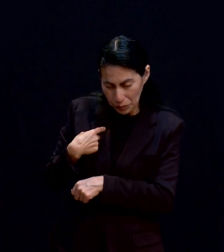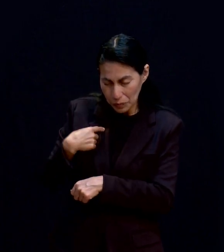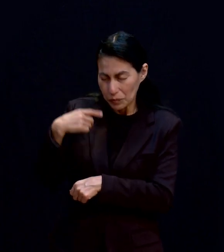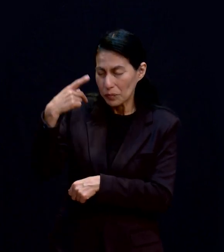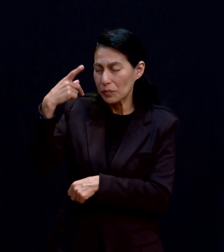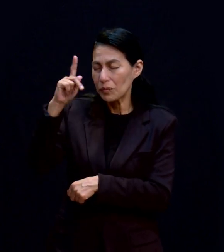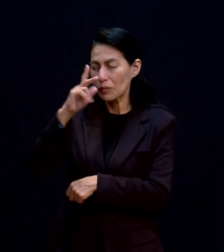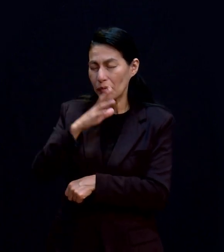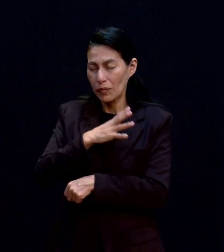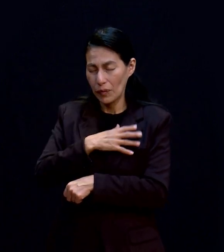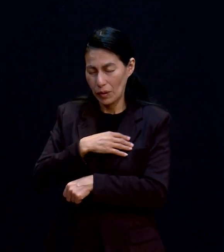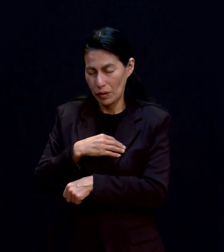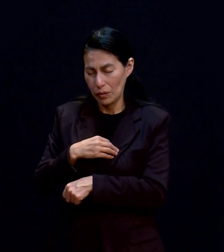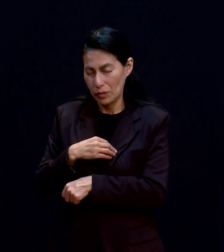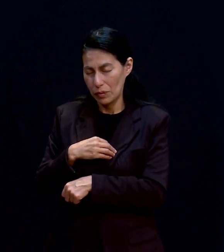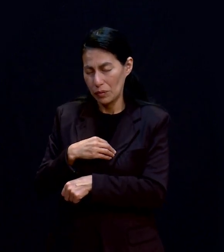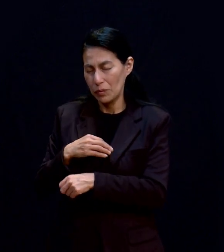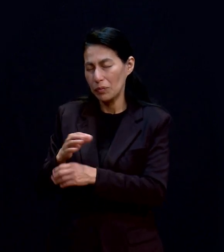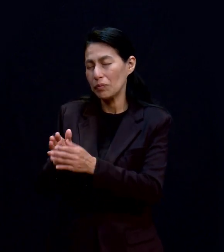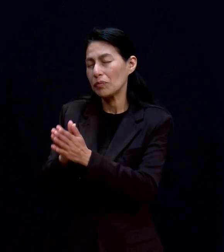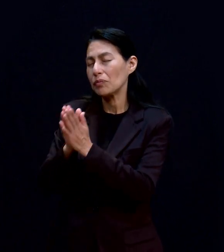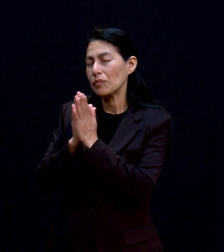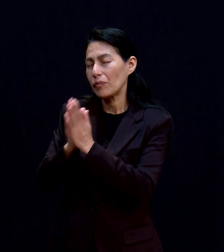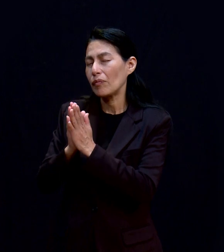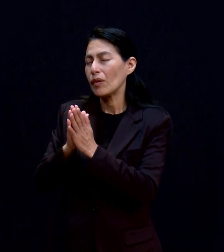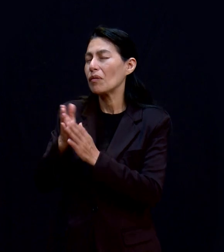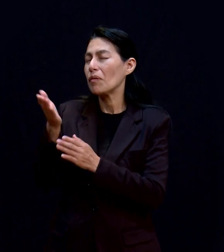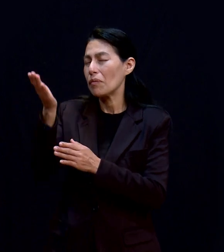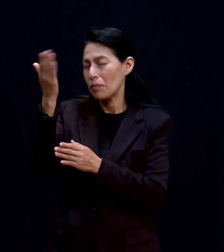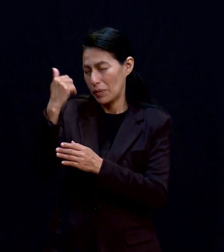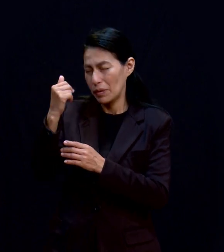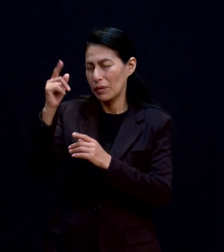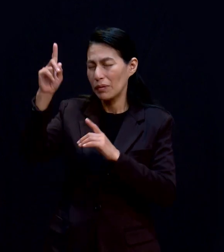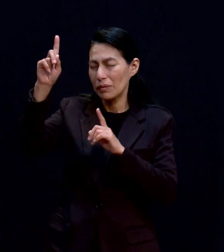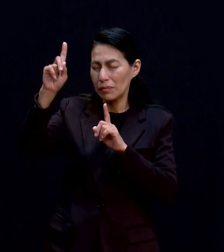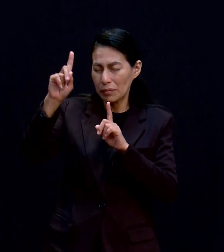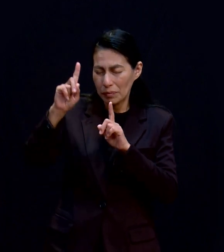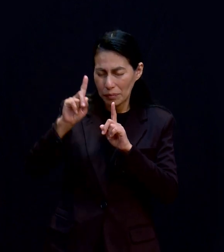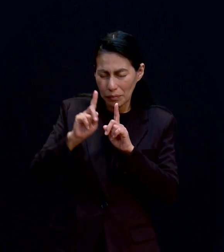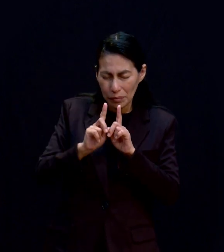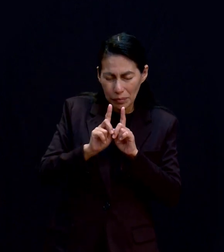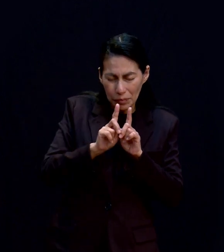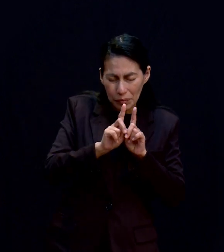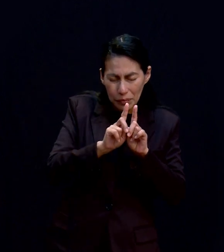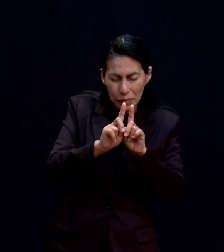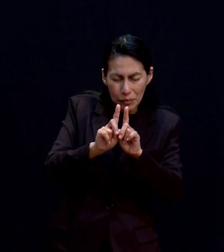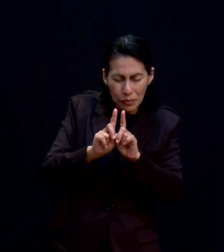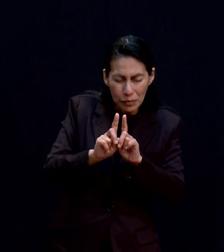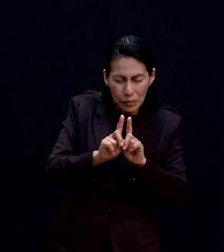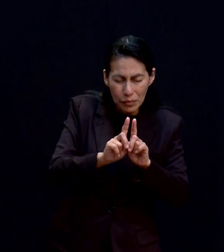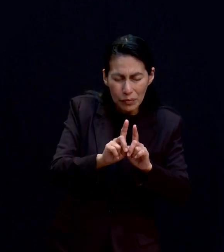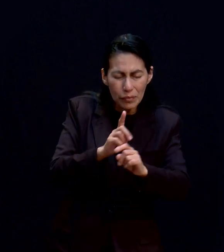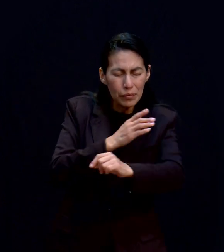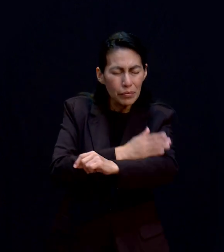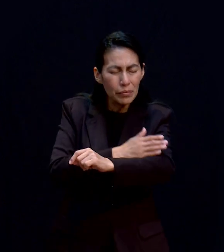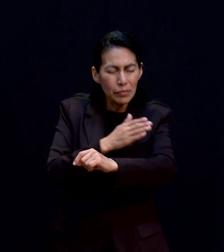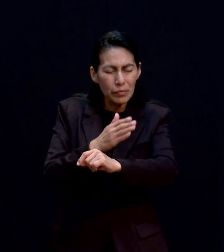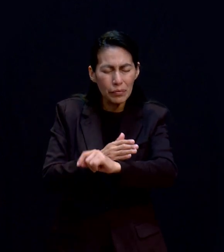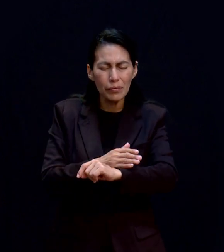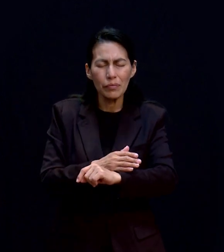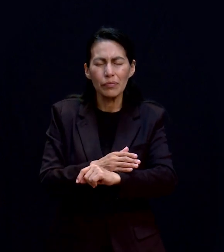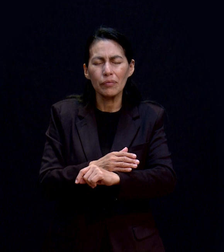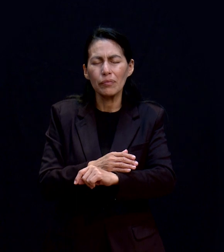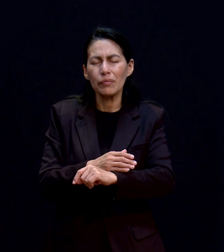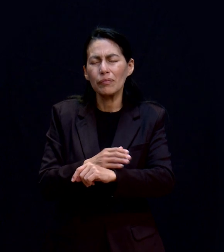sobre todo queremos tu compañía señor danos esa seguridad danos esa confianza en ti